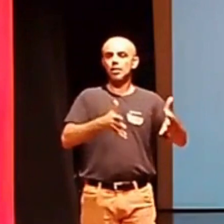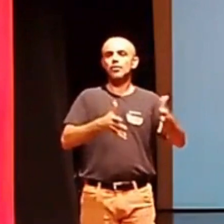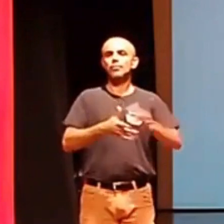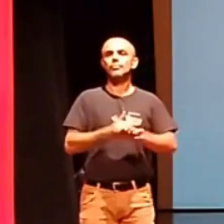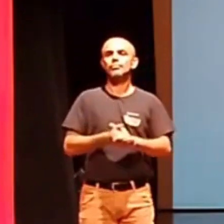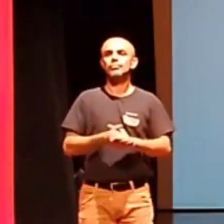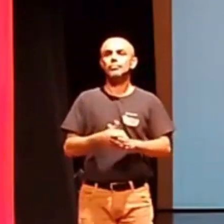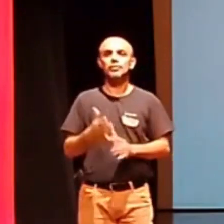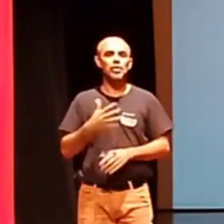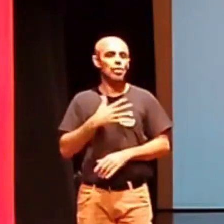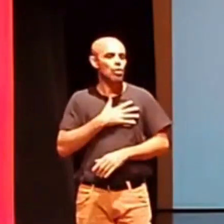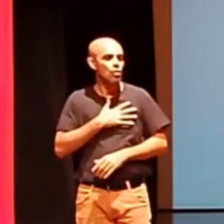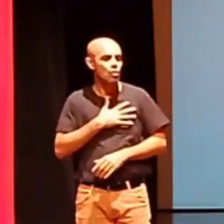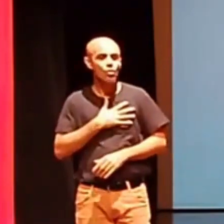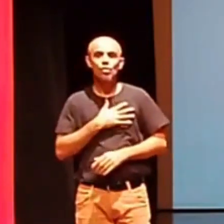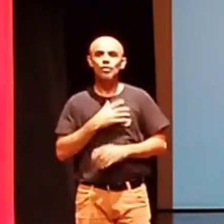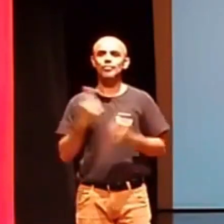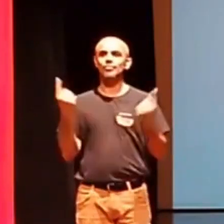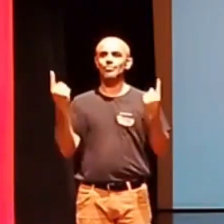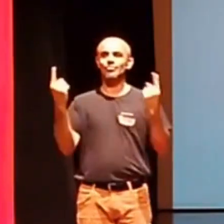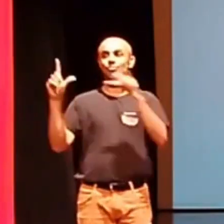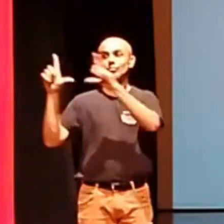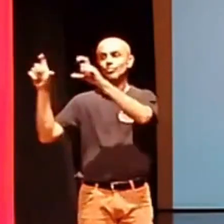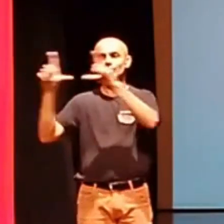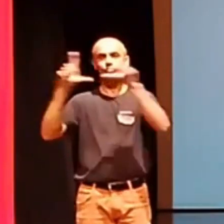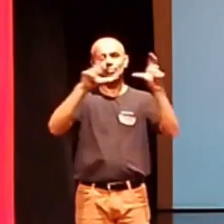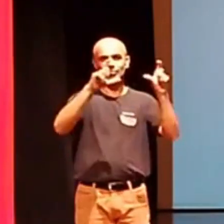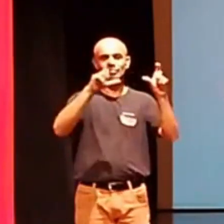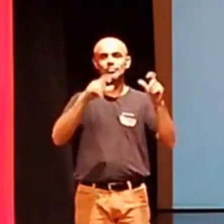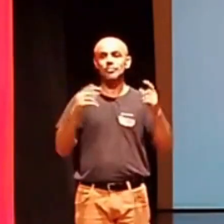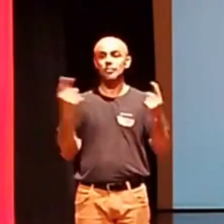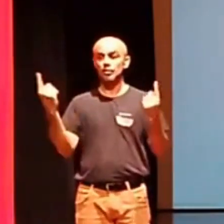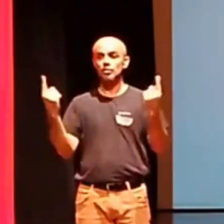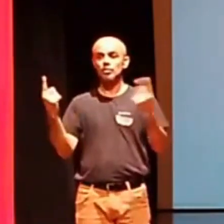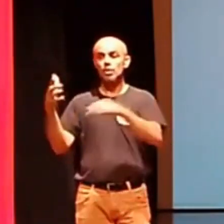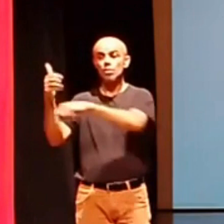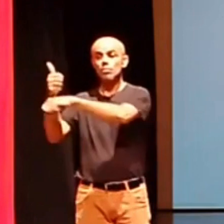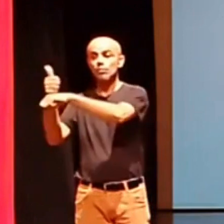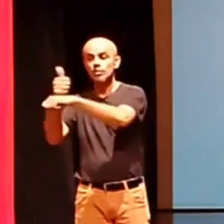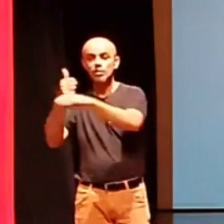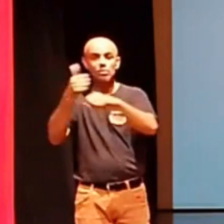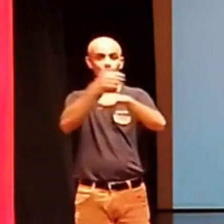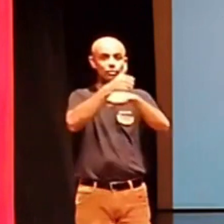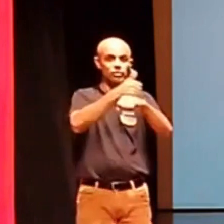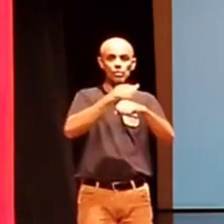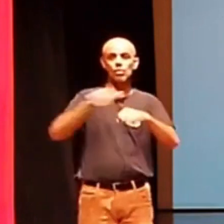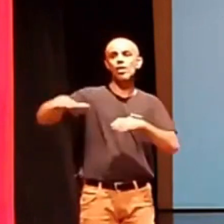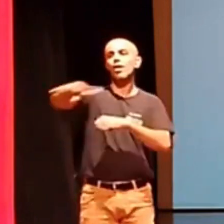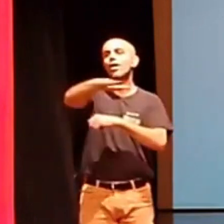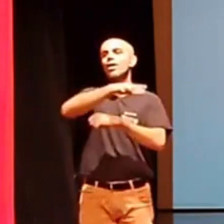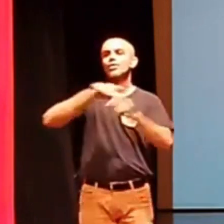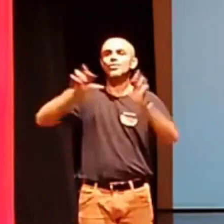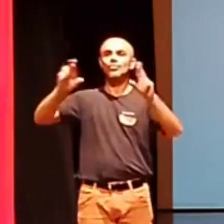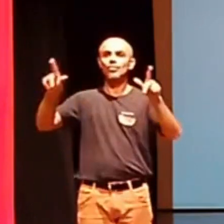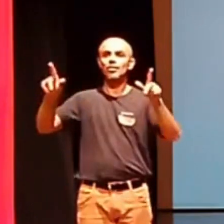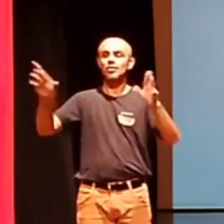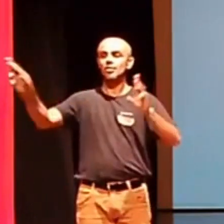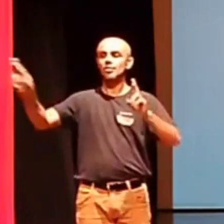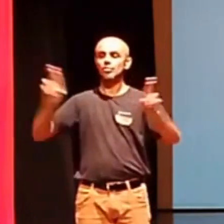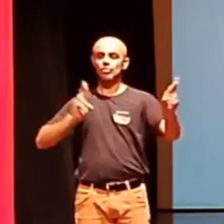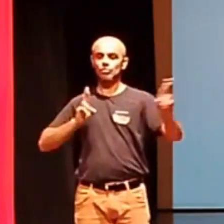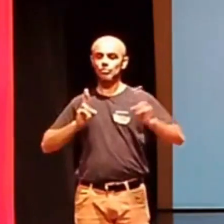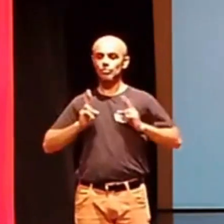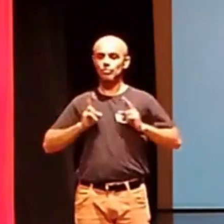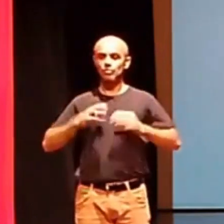gosto muito dessas duas fotos porque foram a mesma profissão, mas áreas diferentes, a gente pode ter respostas diferentes